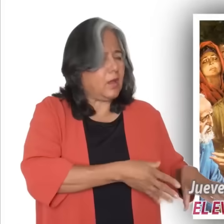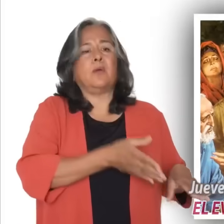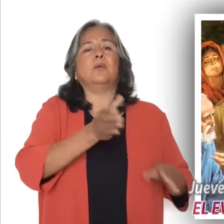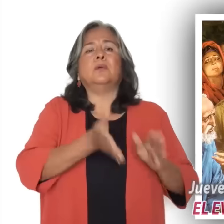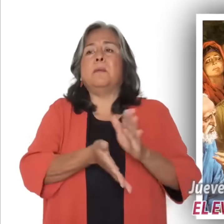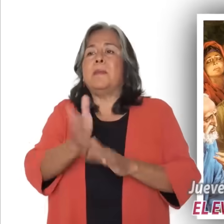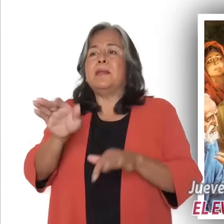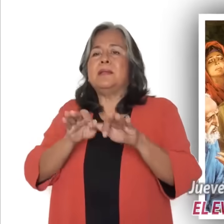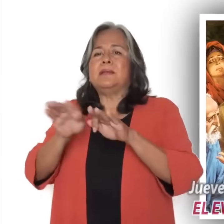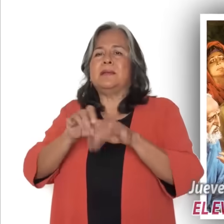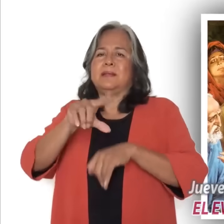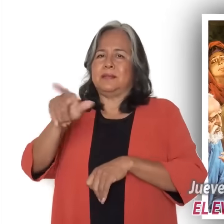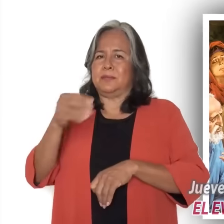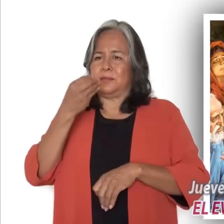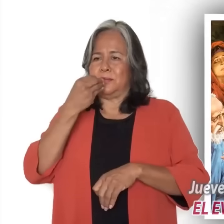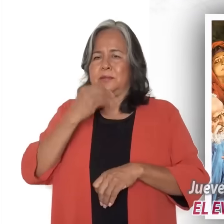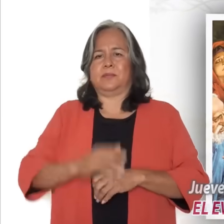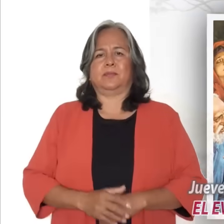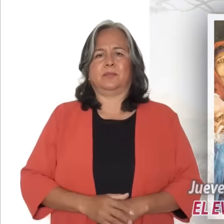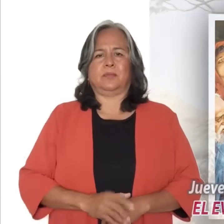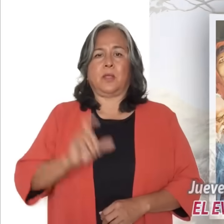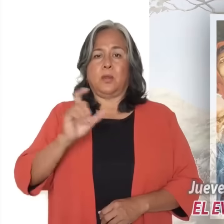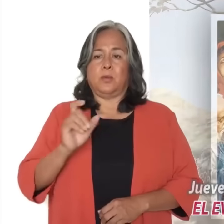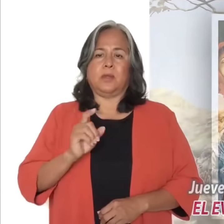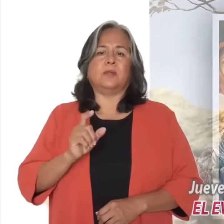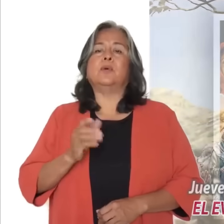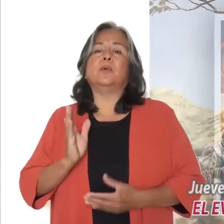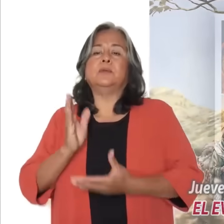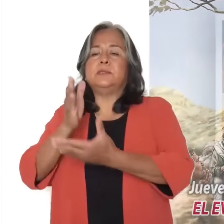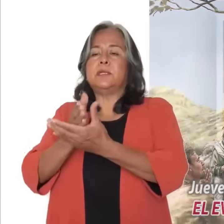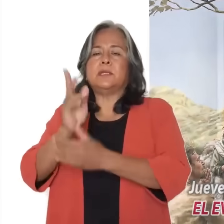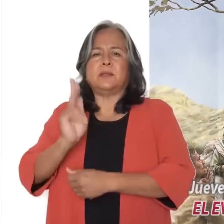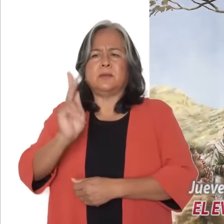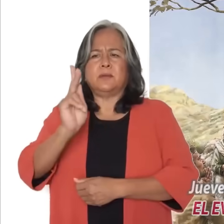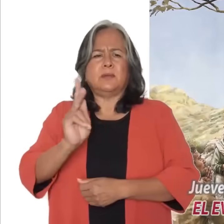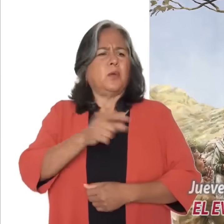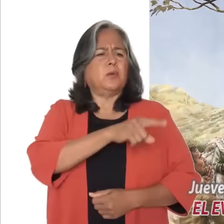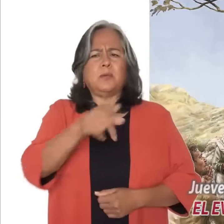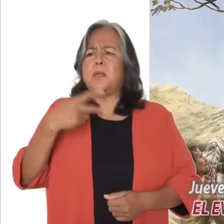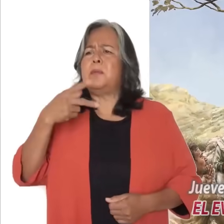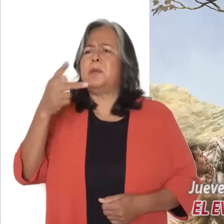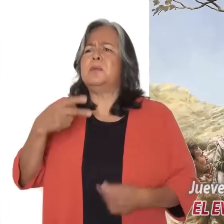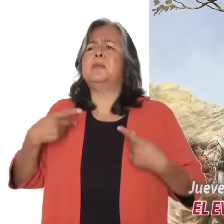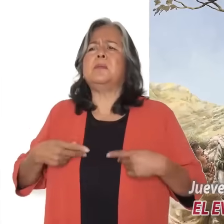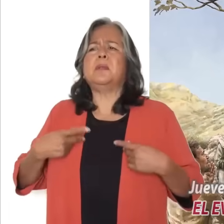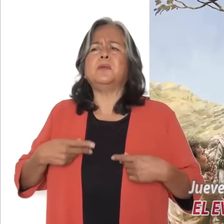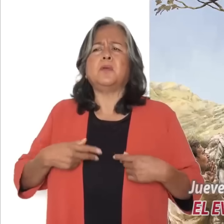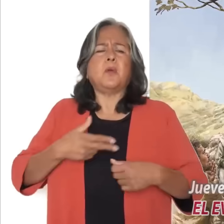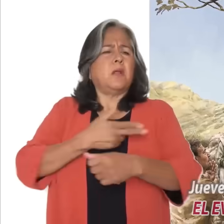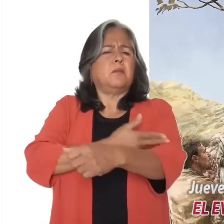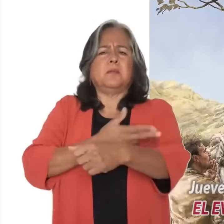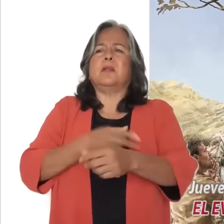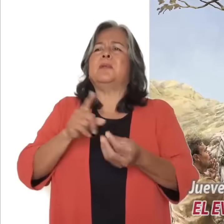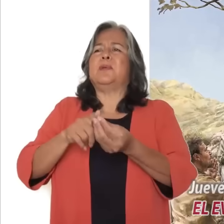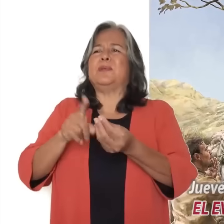Cuando entren en una ciudad o en un pueblo, pregunten por alguien respetable y hospédense en su casa